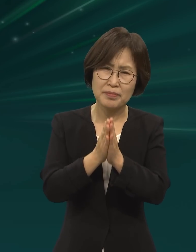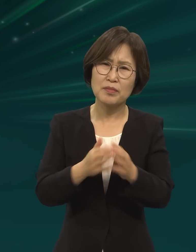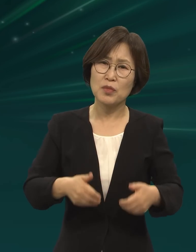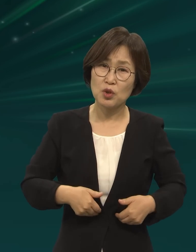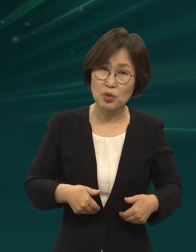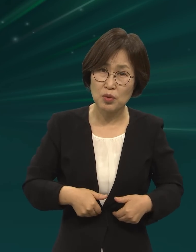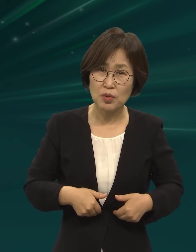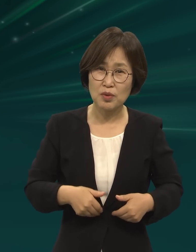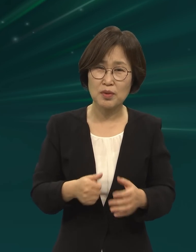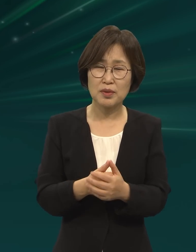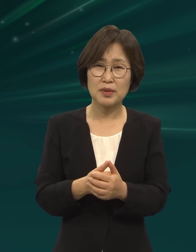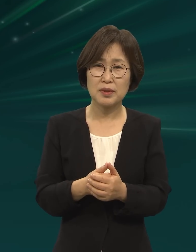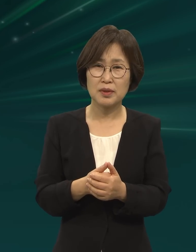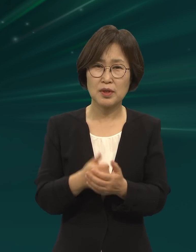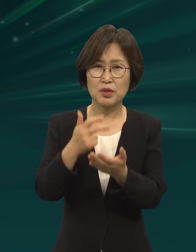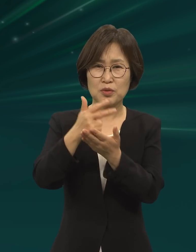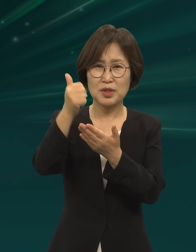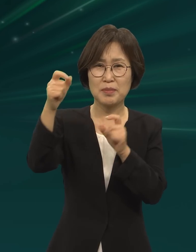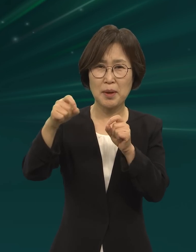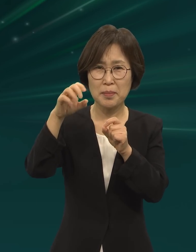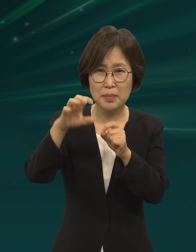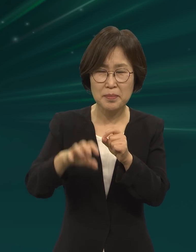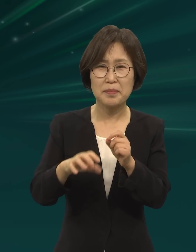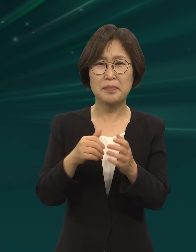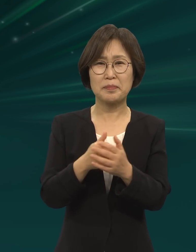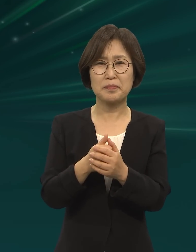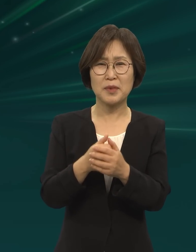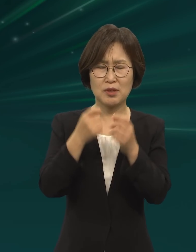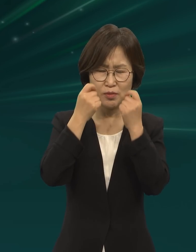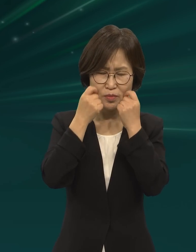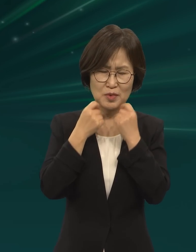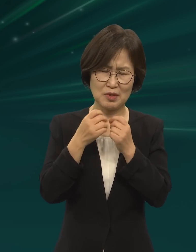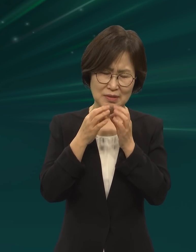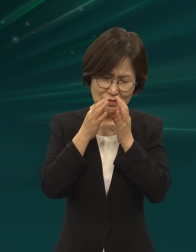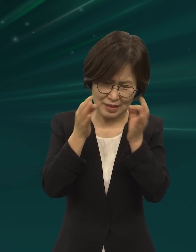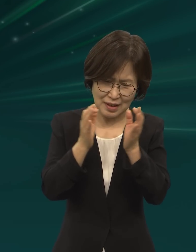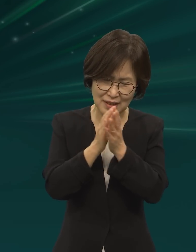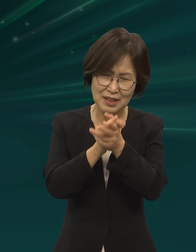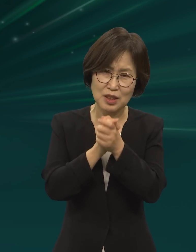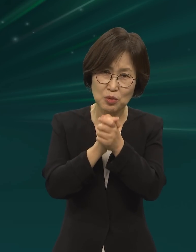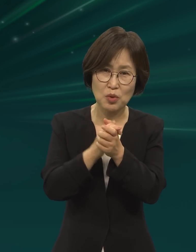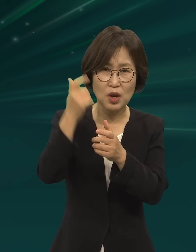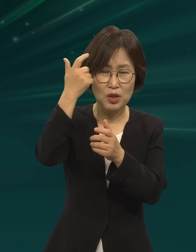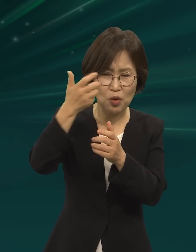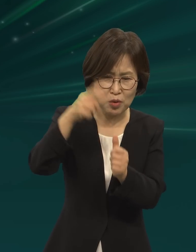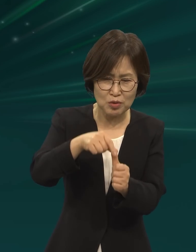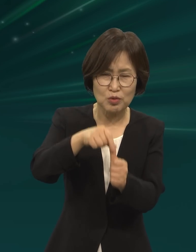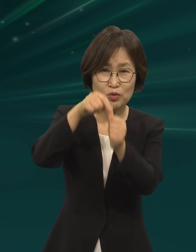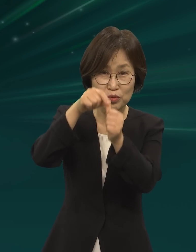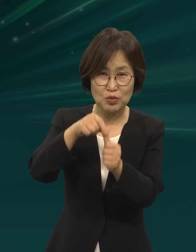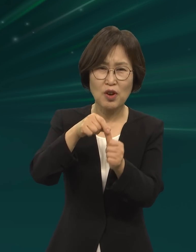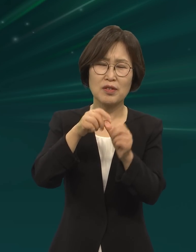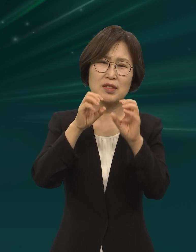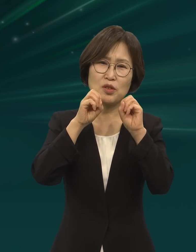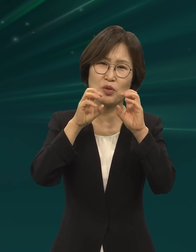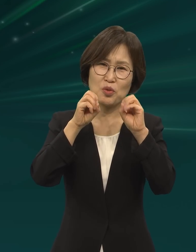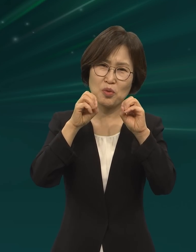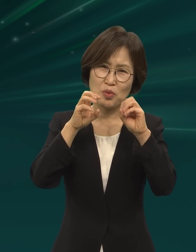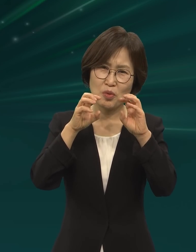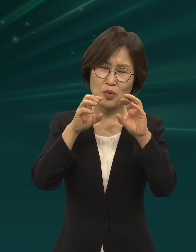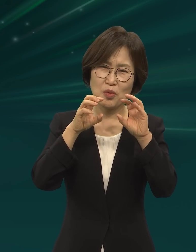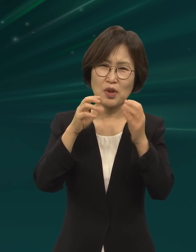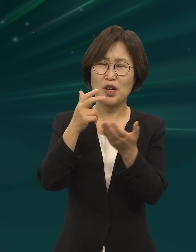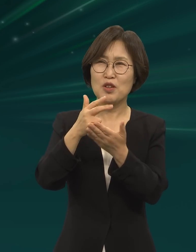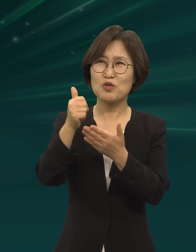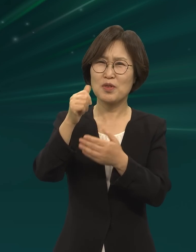정말 주님 앞에 그 눈물로 외치고 그들을 섬겨 선교 사역하는 주님의